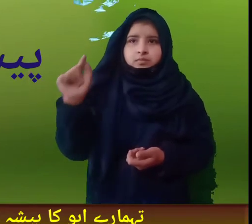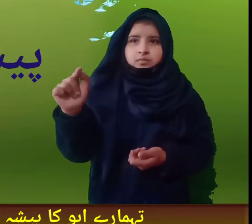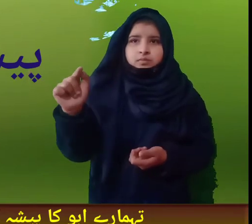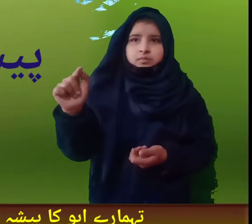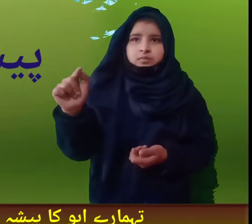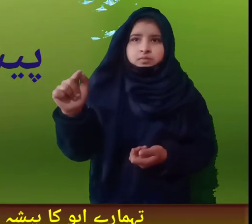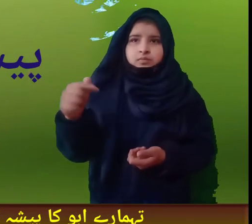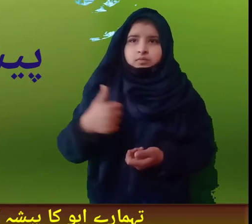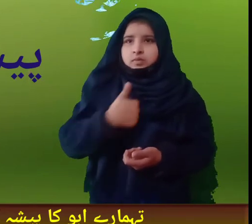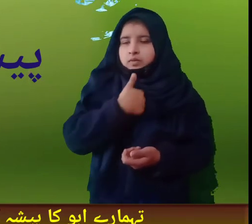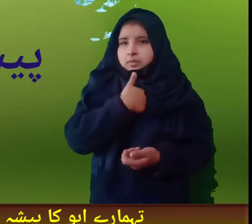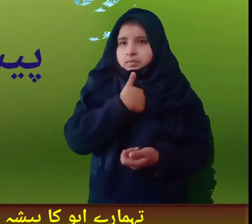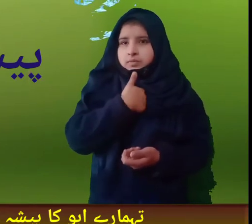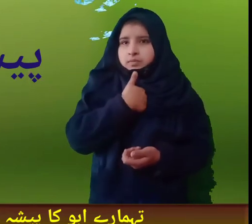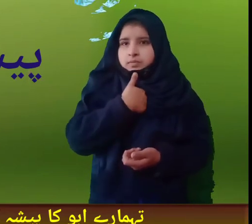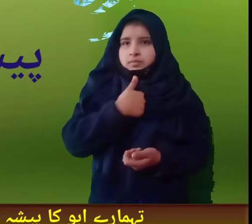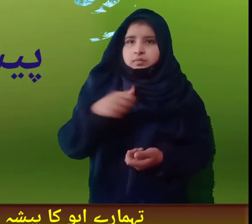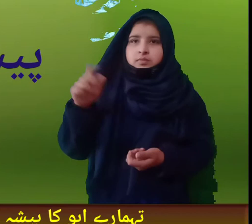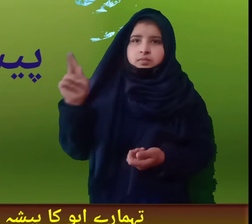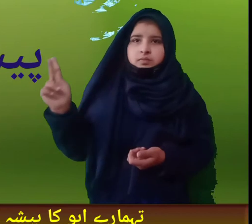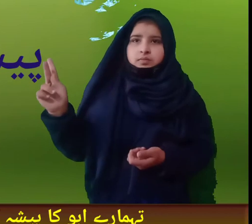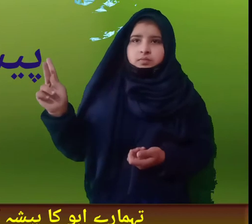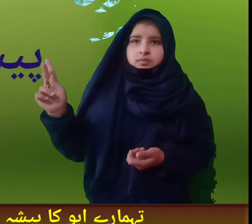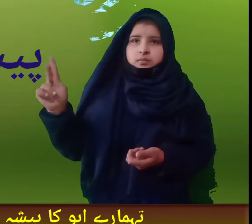तुम्हारे अब्बू का